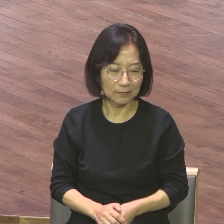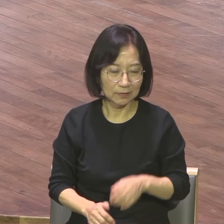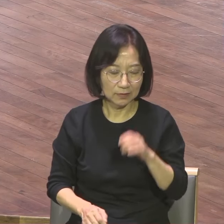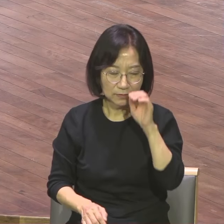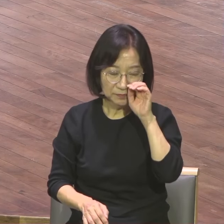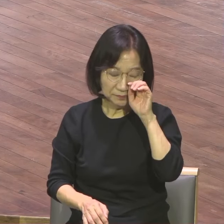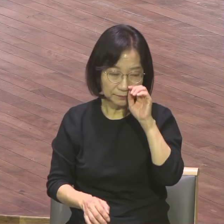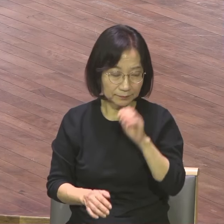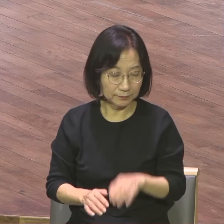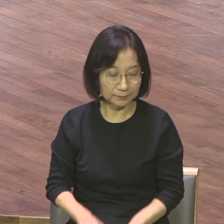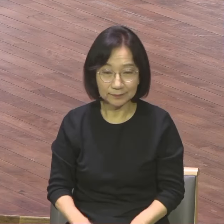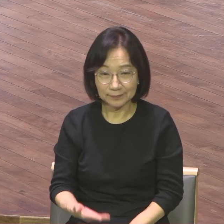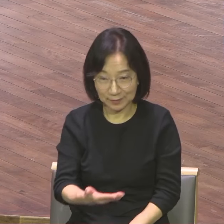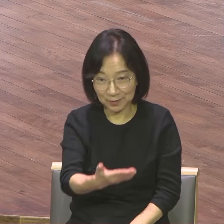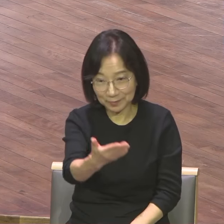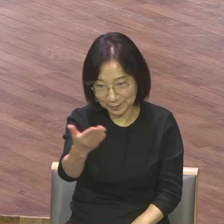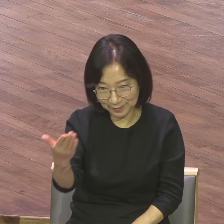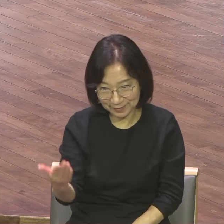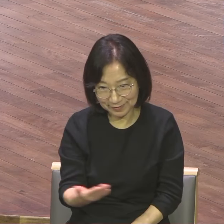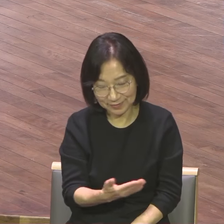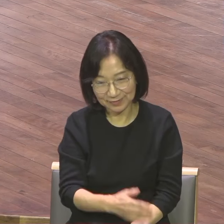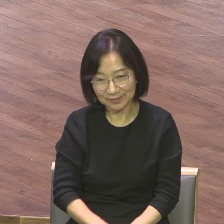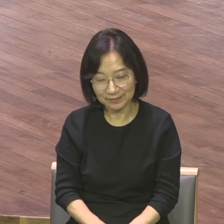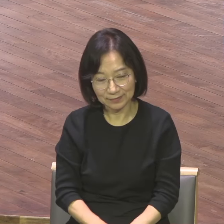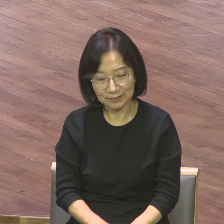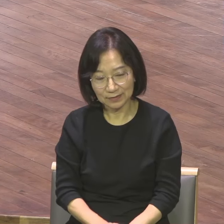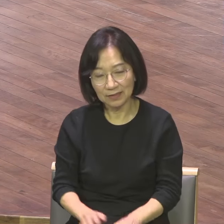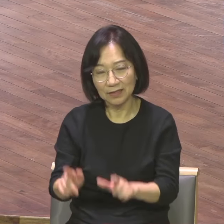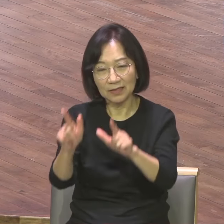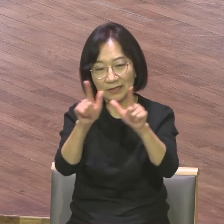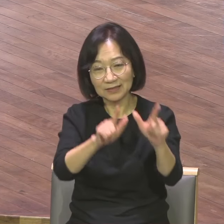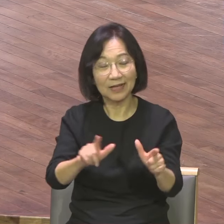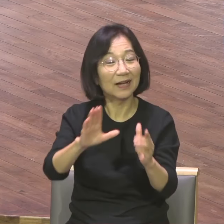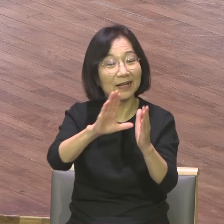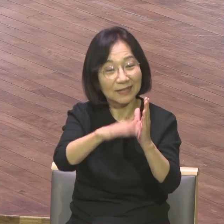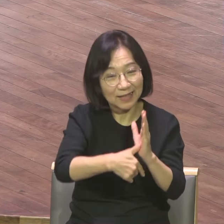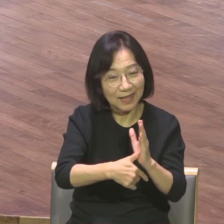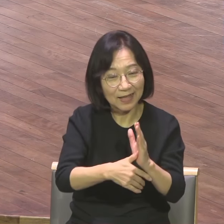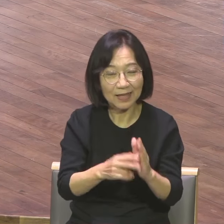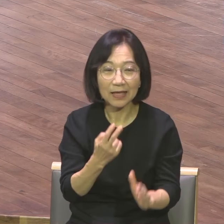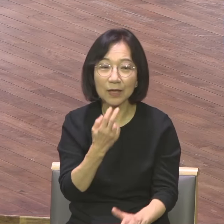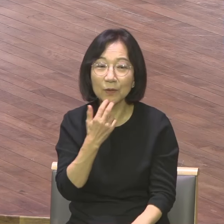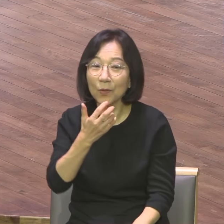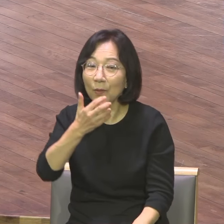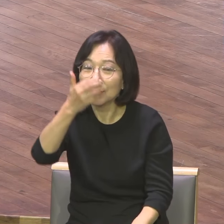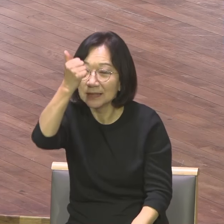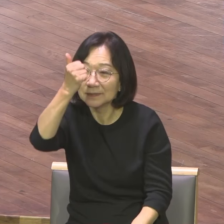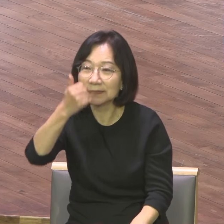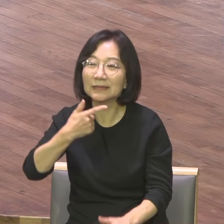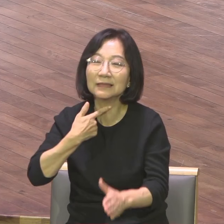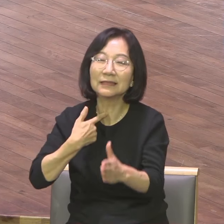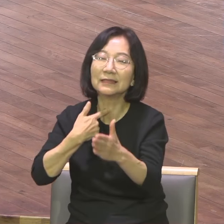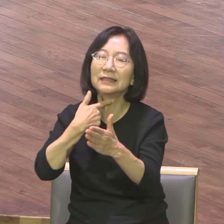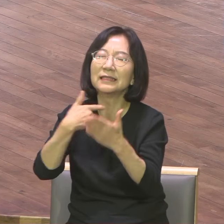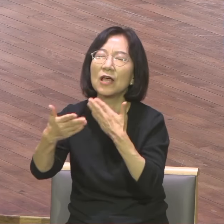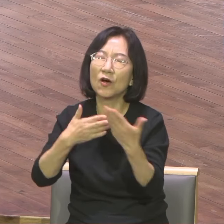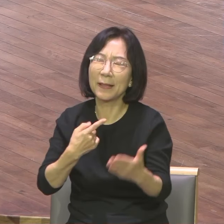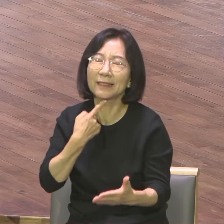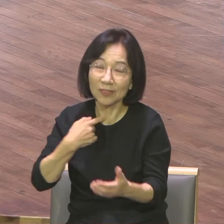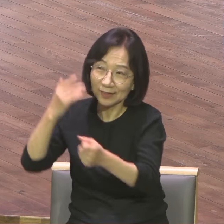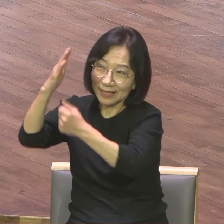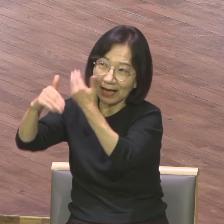하고 있잖아요. 영계 모든 성도들 삶 속에 요셉이 체험한 하나님의 절대 은혜가 임하기를 바랍니다.